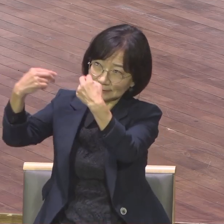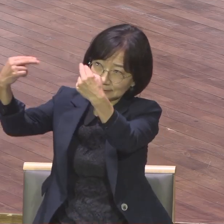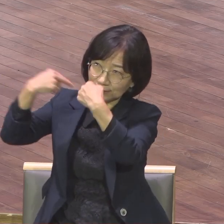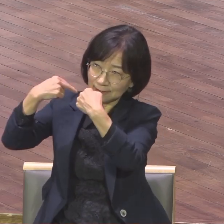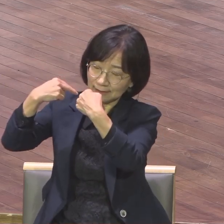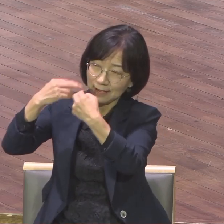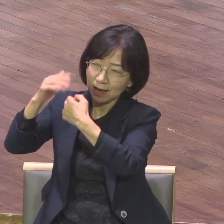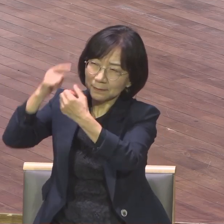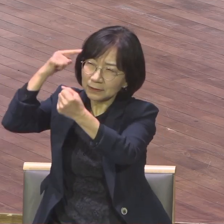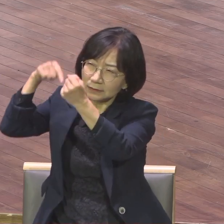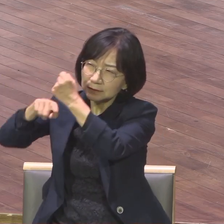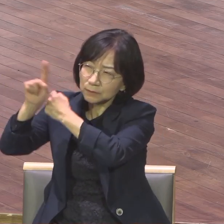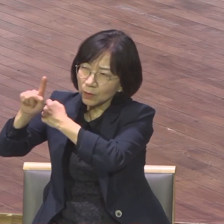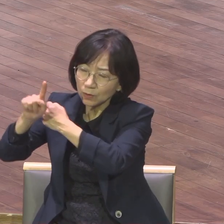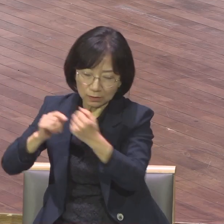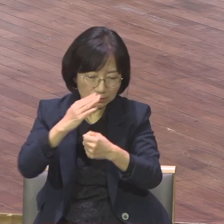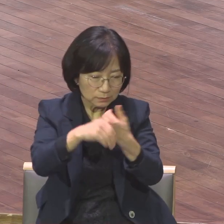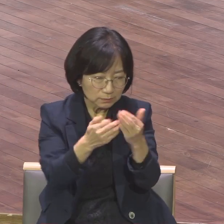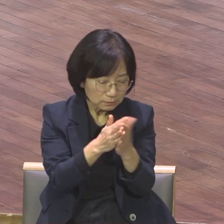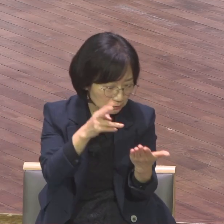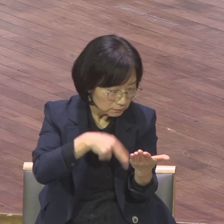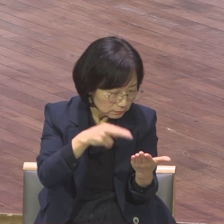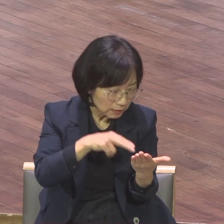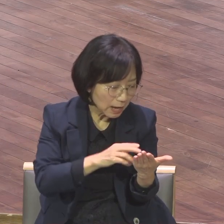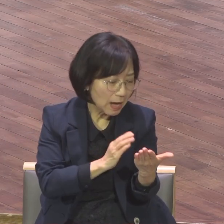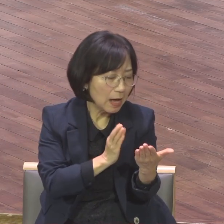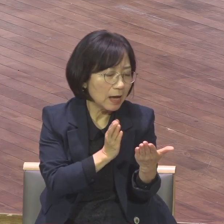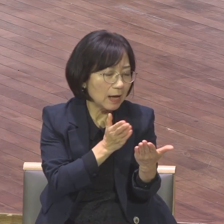수 있는데, 자, 성경은요,